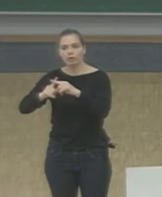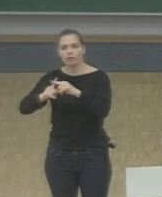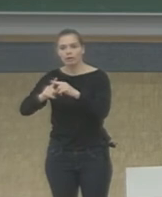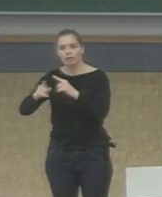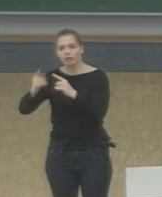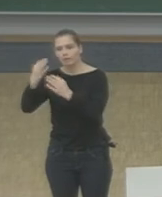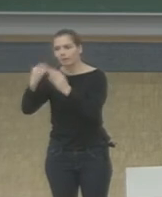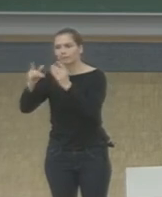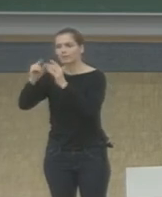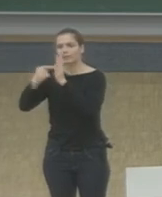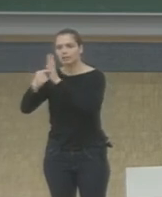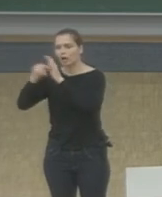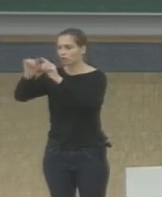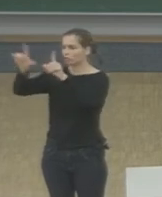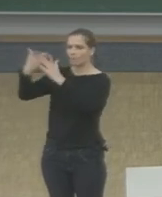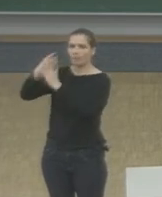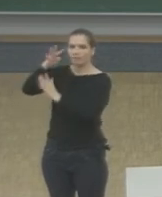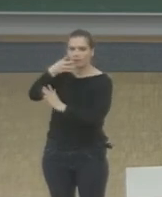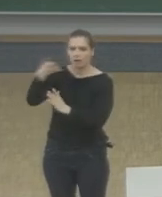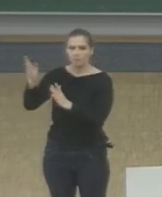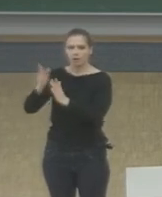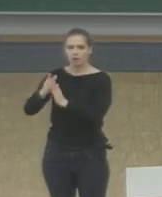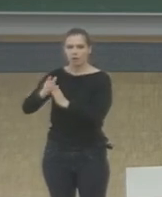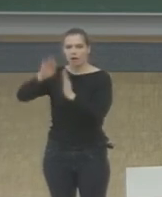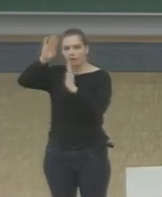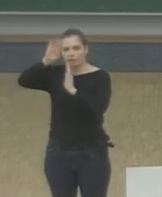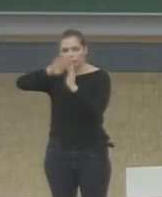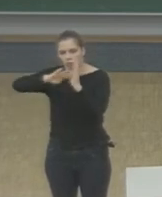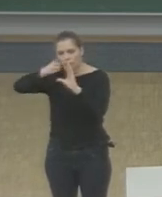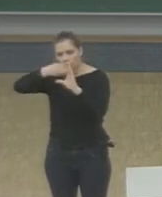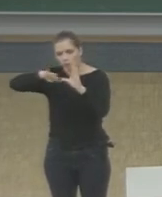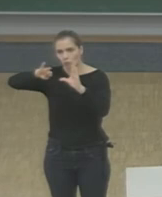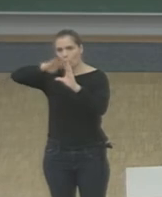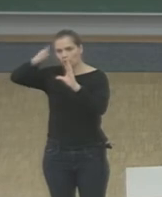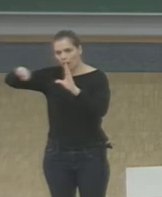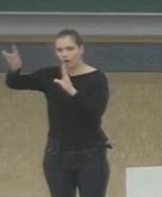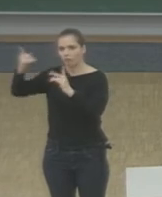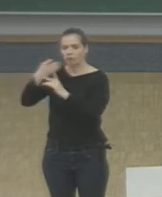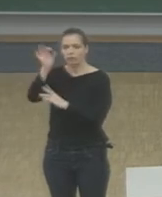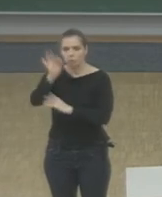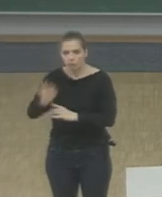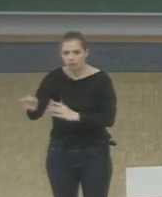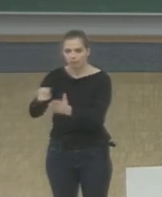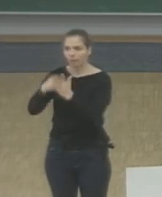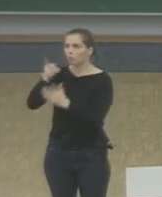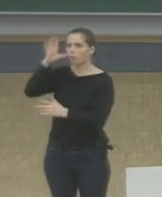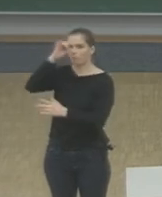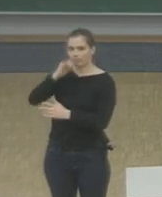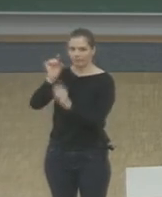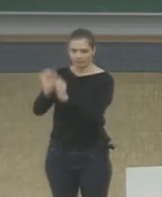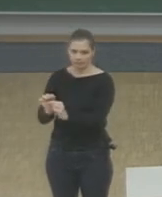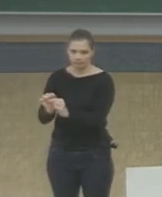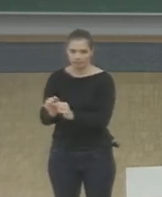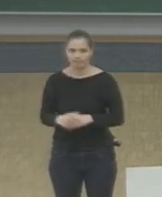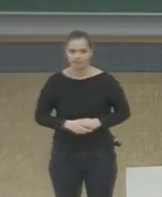zu verfügen, etwa Tabellen, Funktionsgraphen, statistische Grafiken und Prozentangaben. Cockcroft